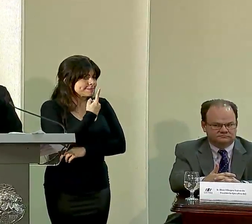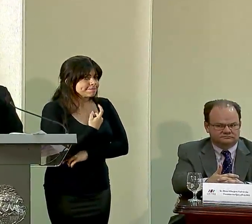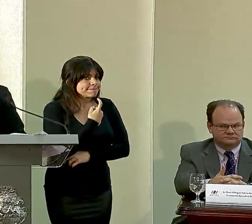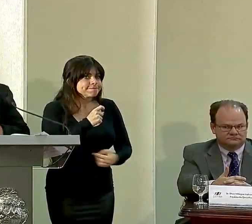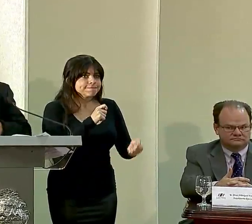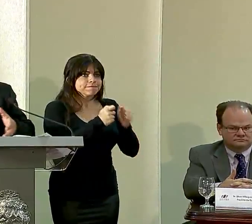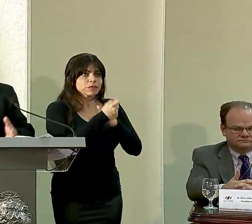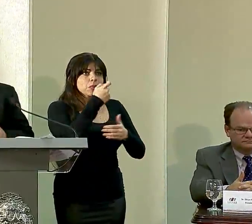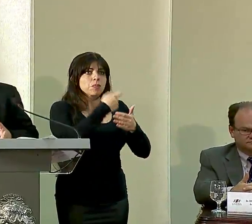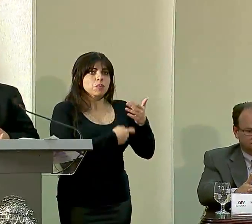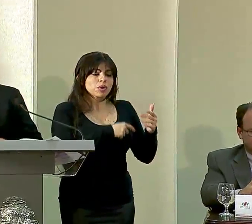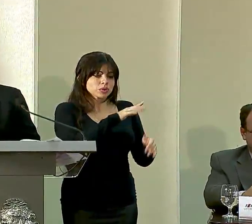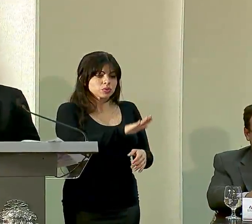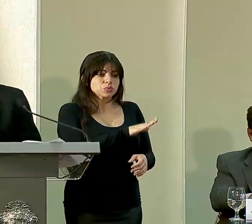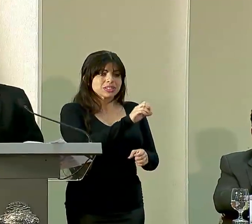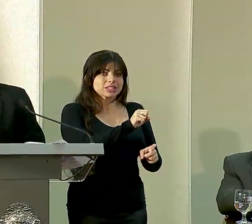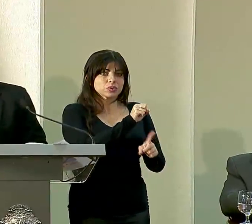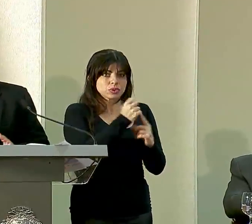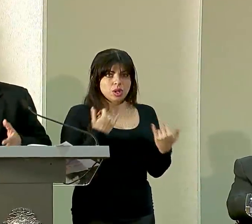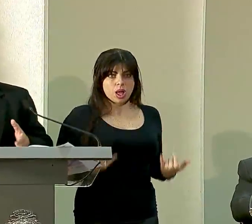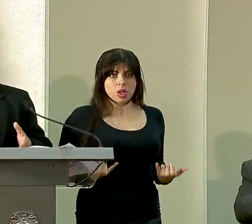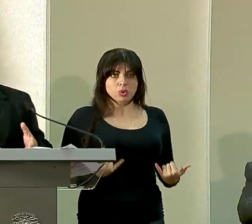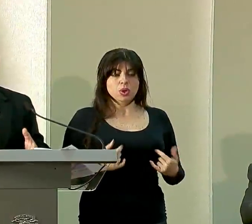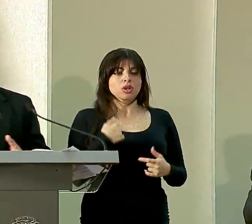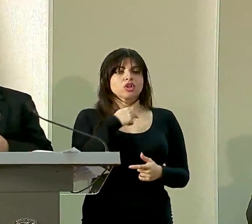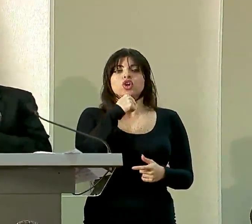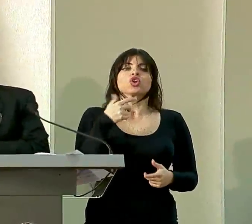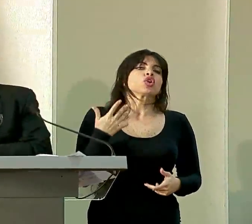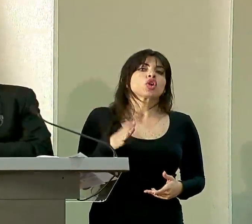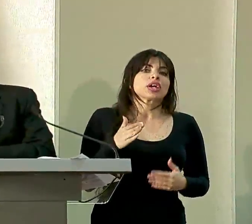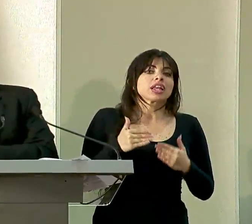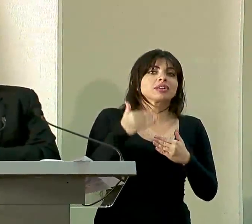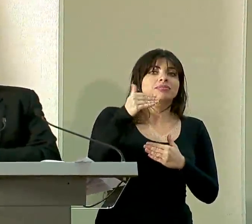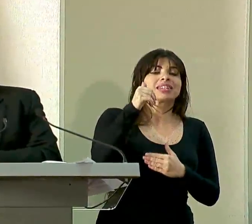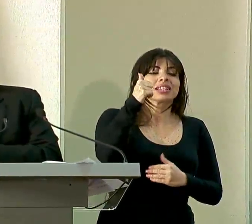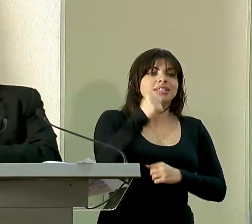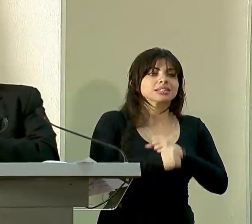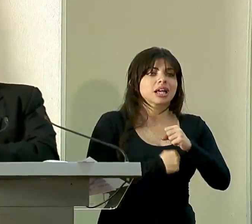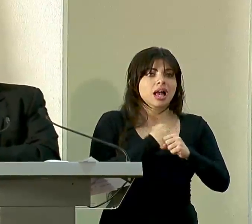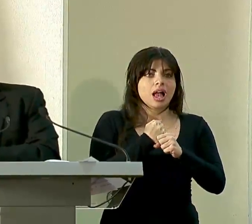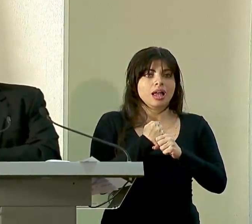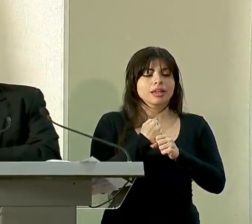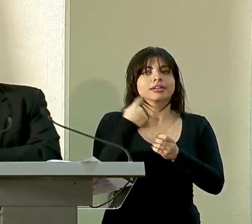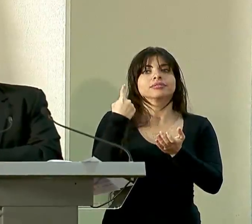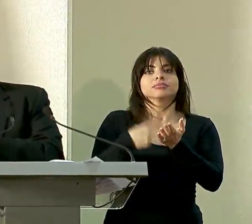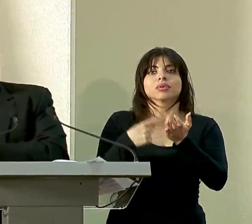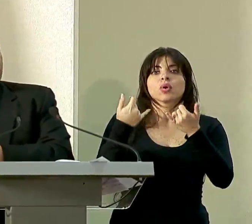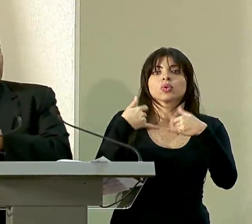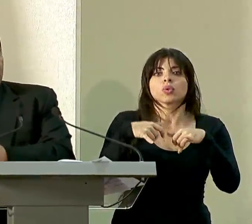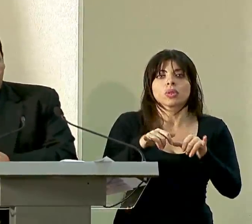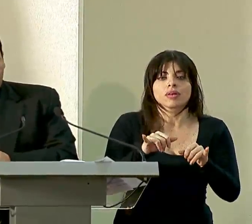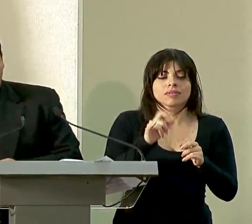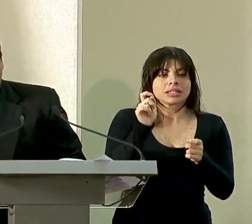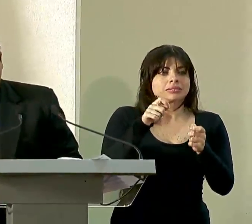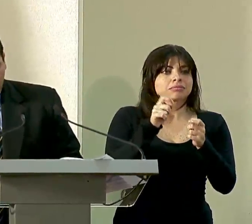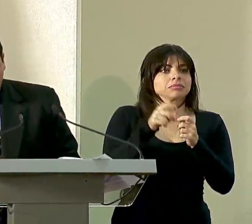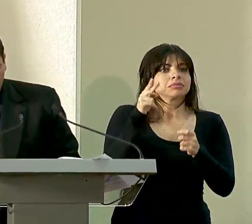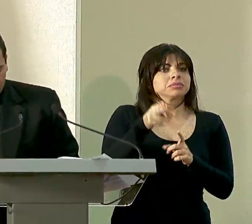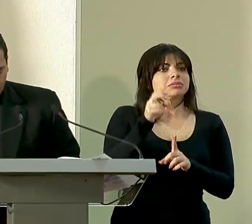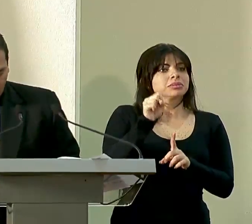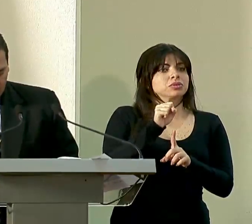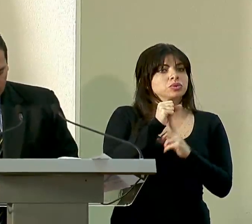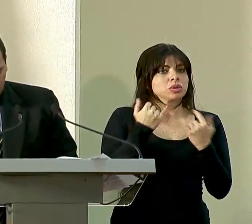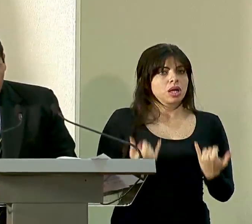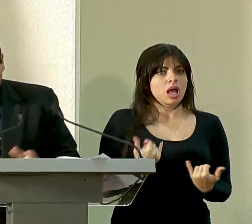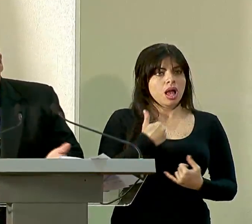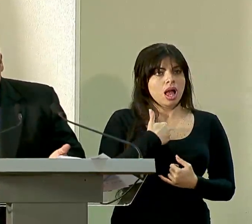de reformas fiscales nos tiene en una situación de hoy, lo que no quisiéramos es que dentro de 10 años tener que estar discutiendo todavía justamente la situación que tenemos